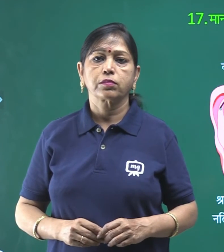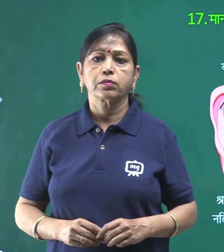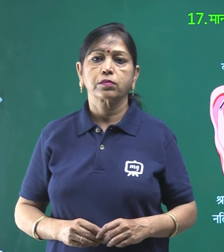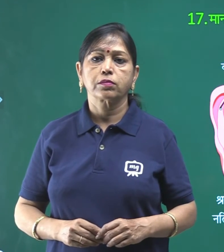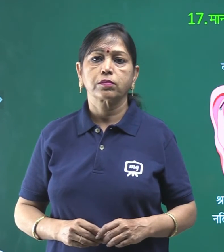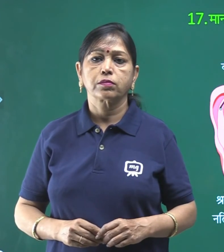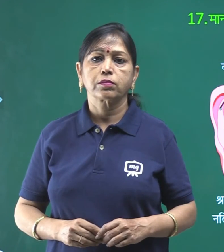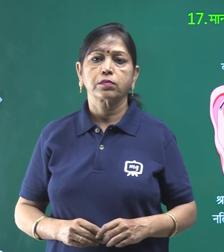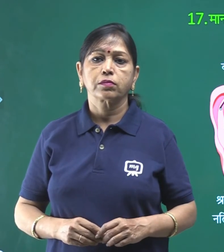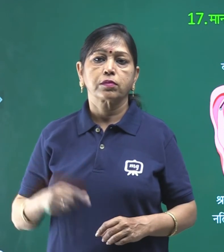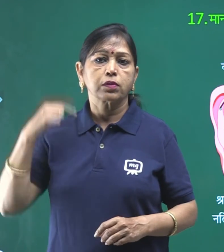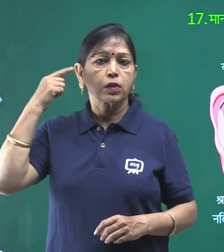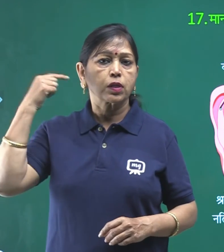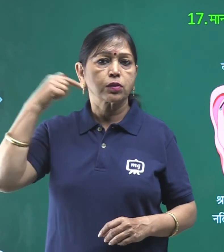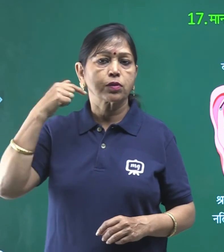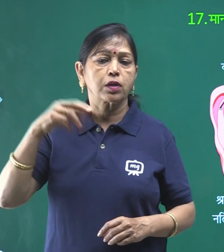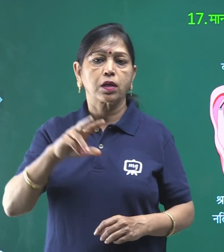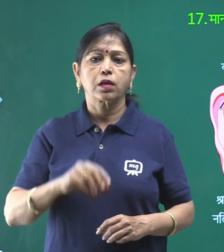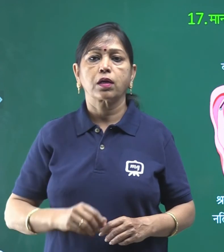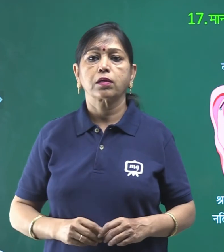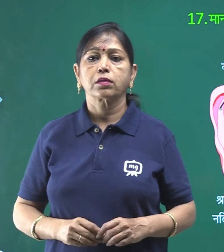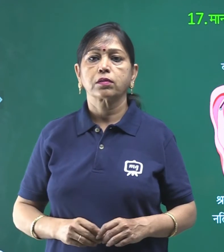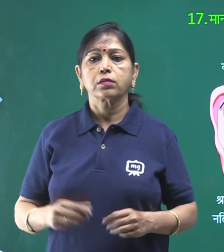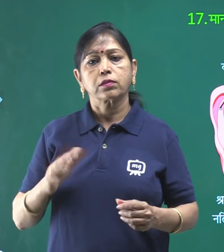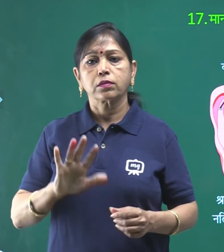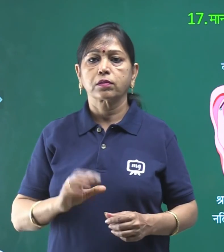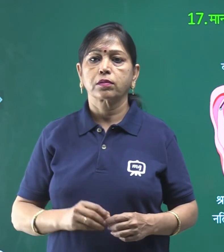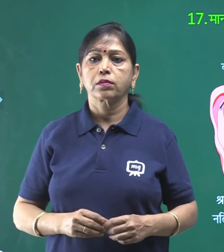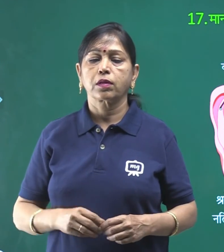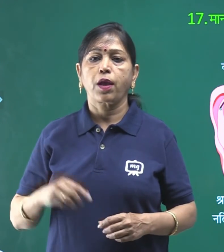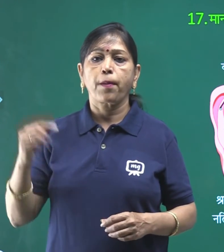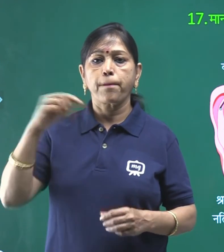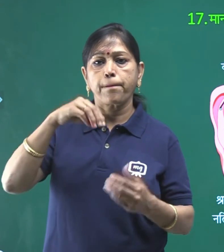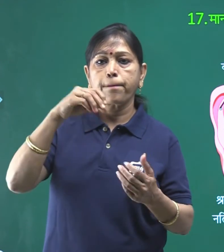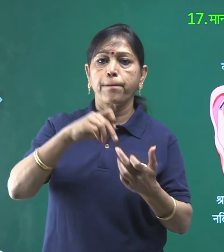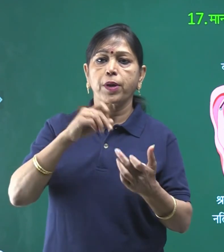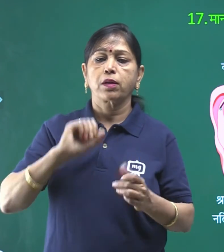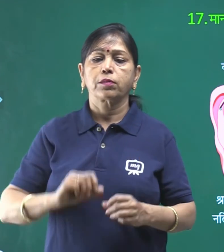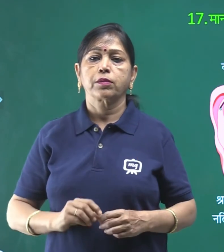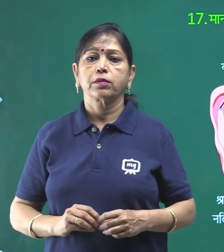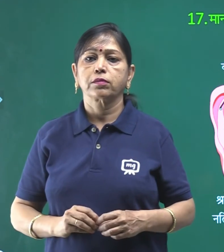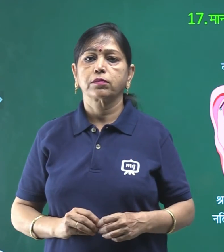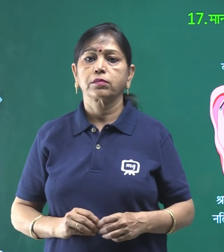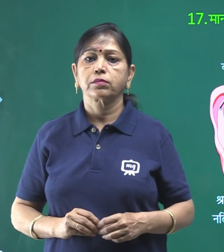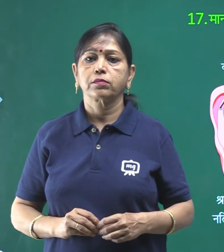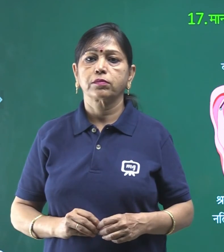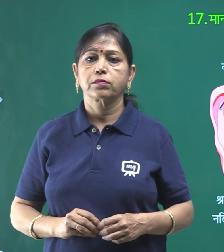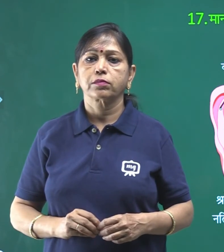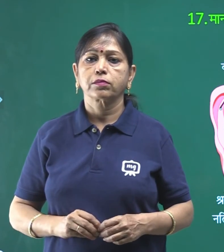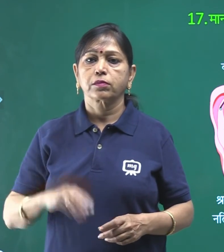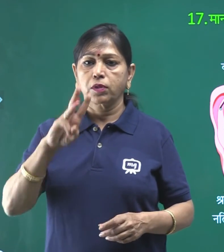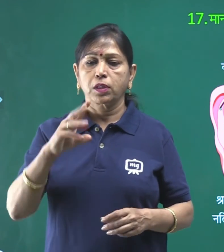और श्रवण नालिका है। मध्य भाग में ये